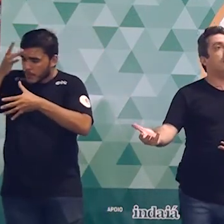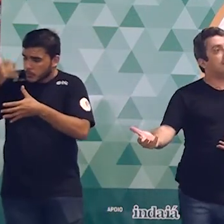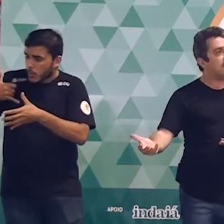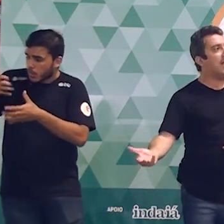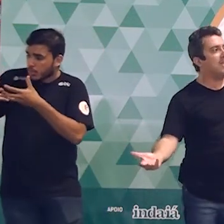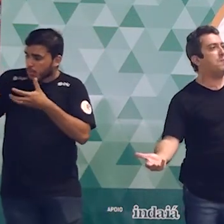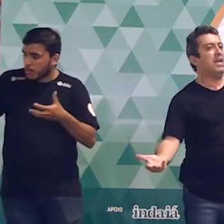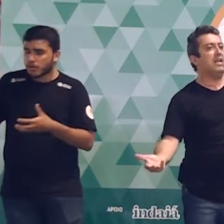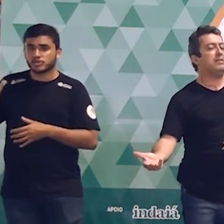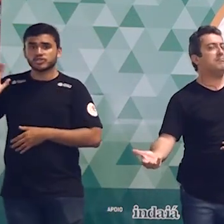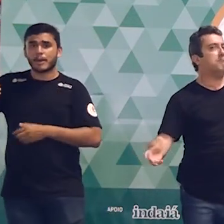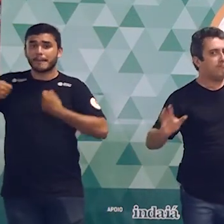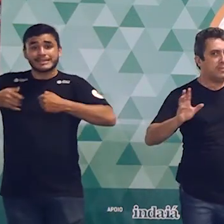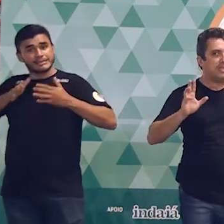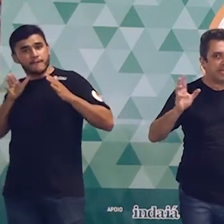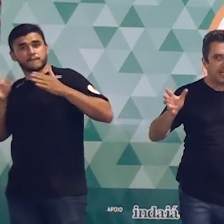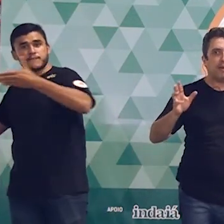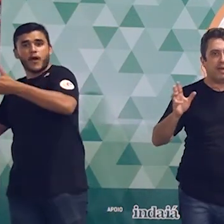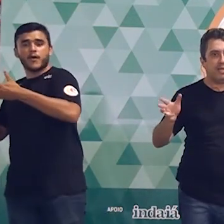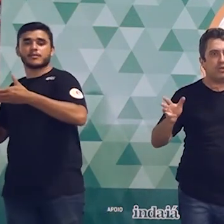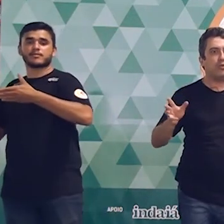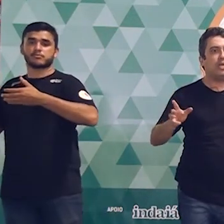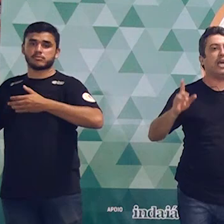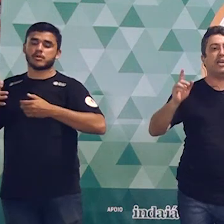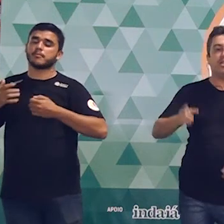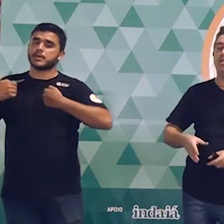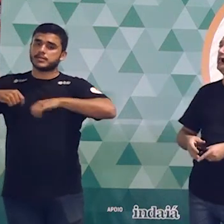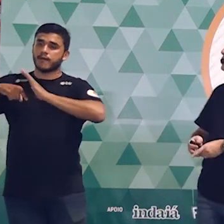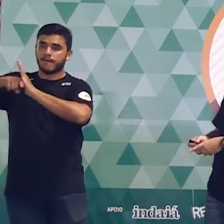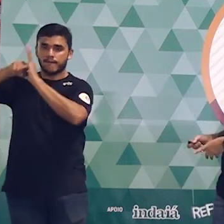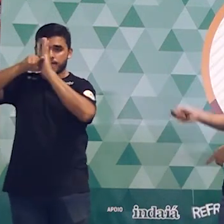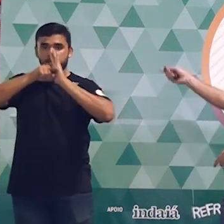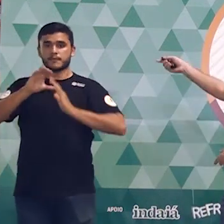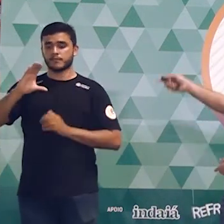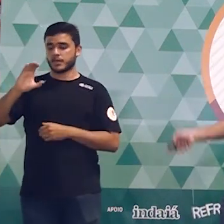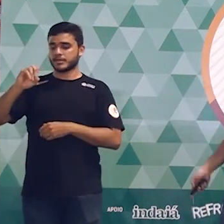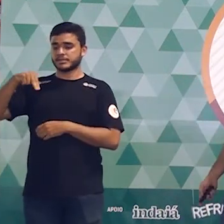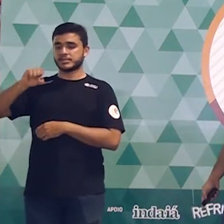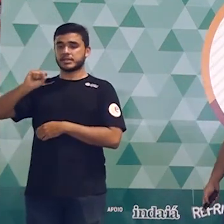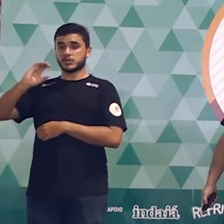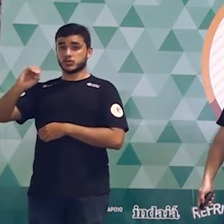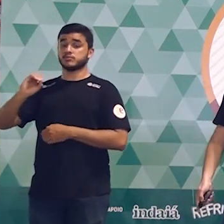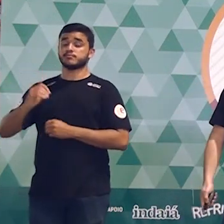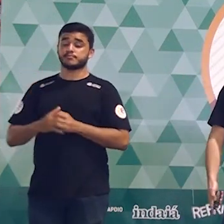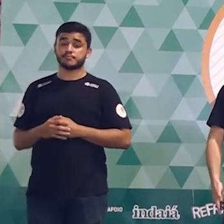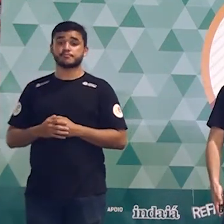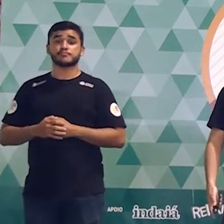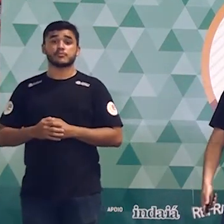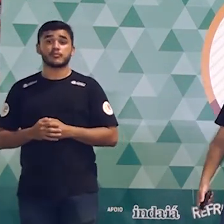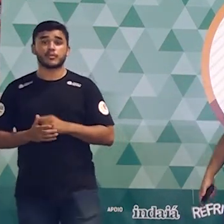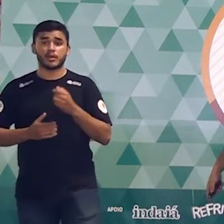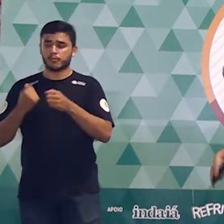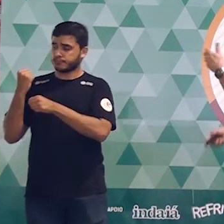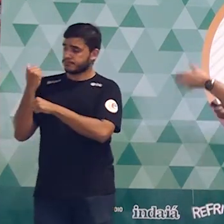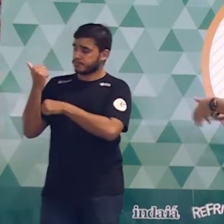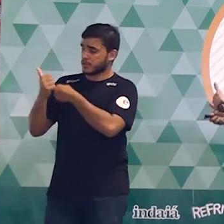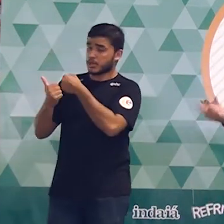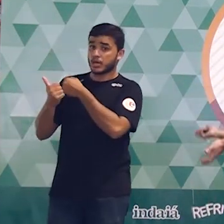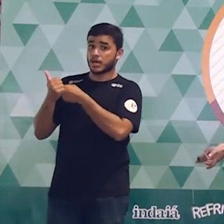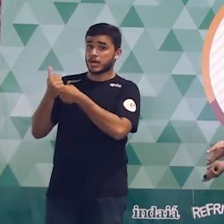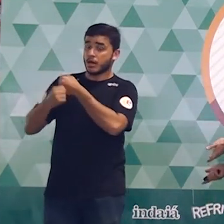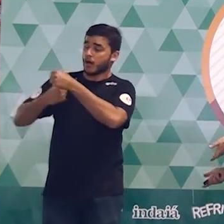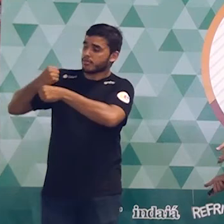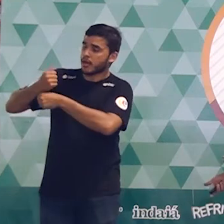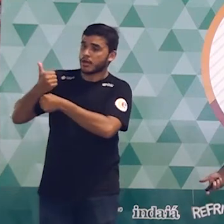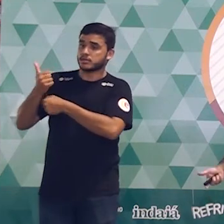com necessidades para eles. Você tem que saber isso, e quem é que diz isso? É o censo. O censo é feito a cada 10 anos, e